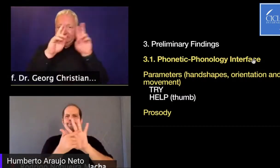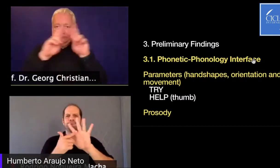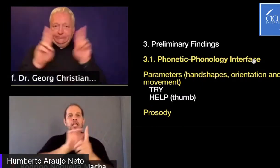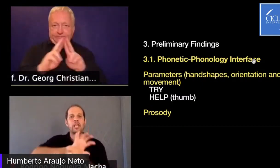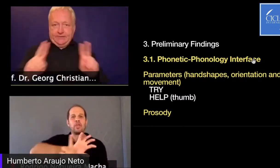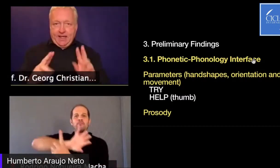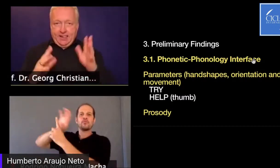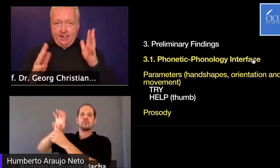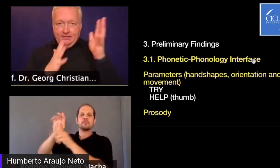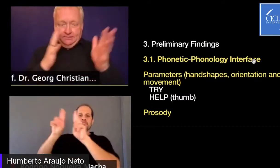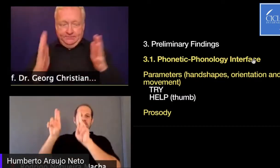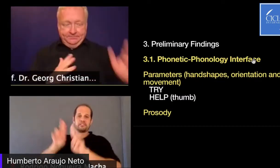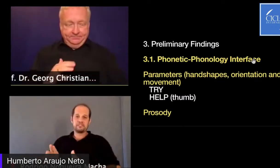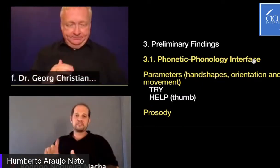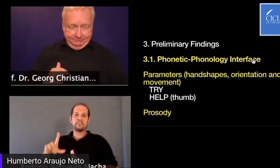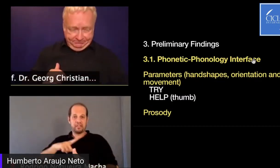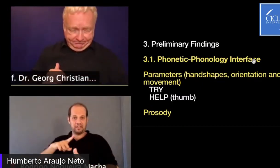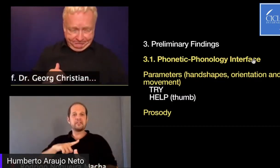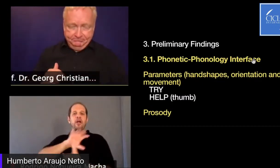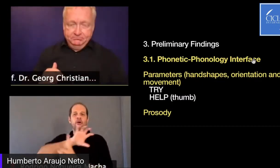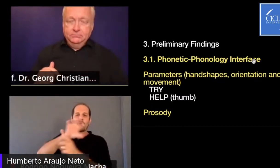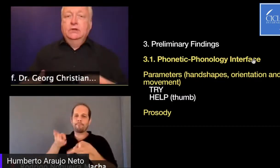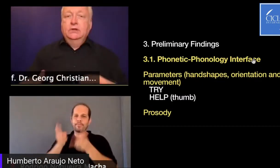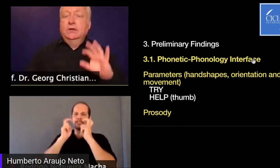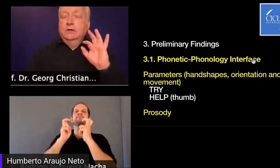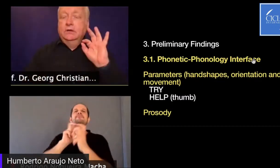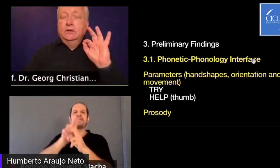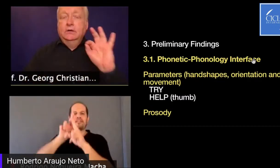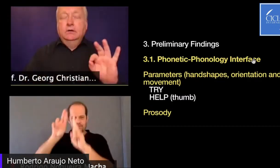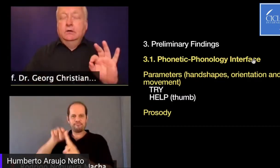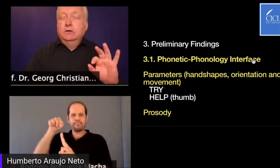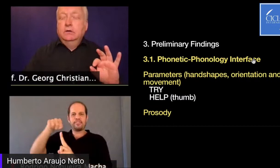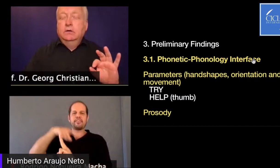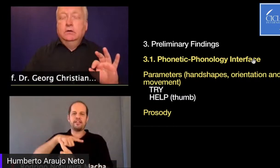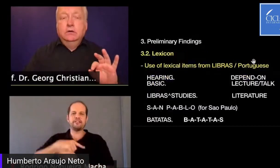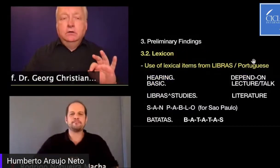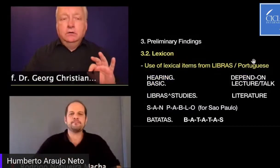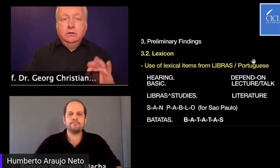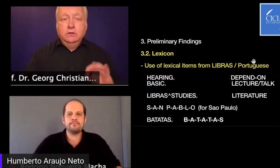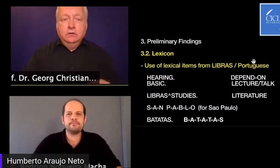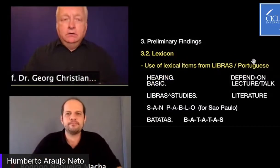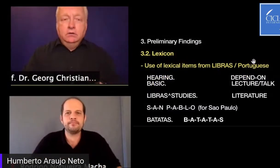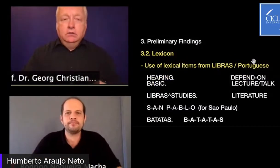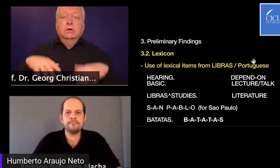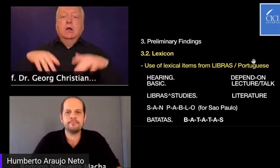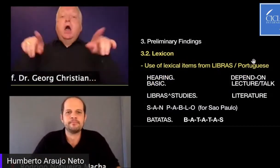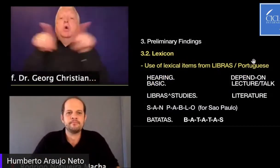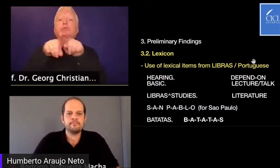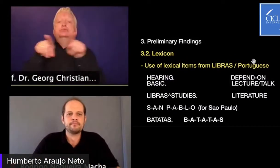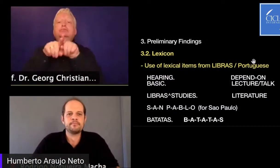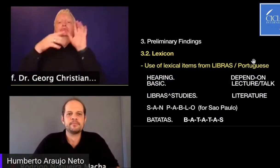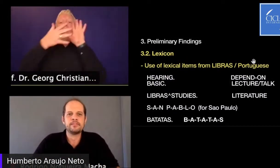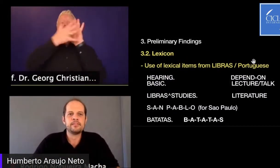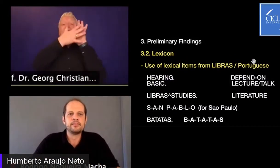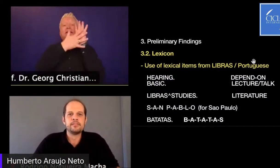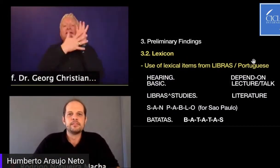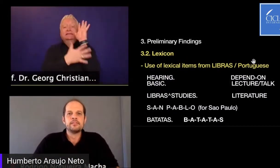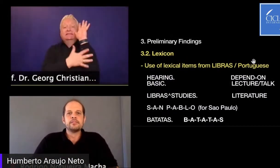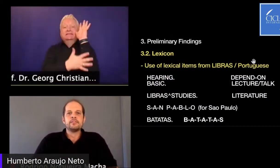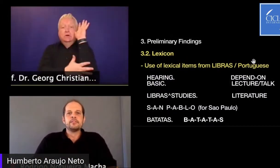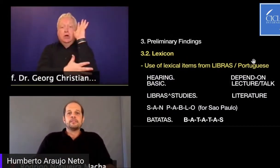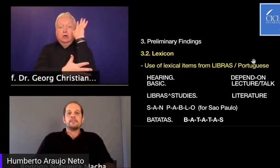E tudo isso se traduz no efeito prosódico dessa produção feita nessas